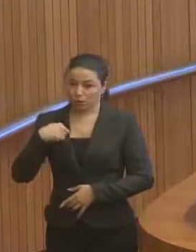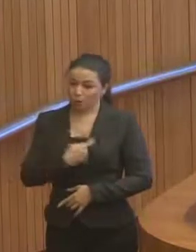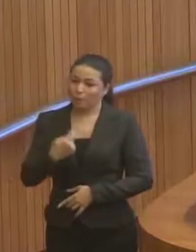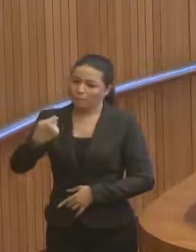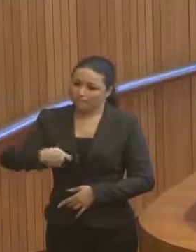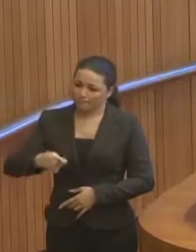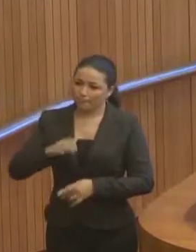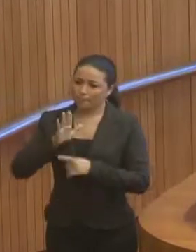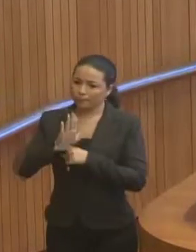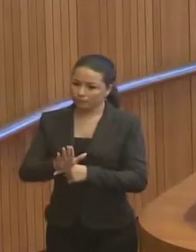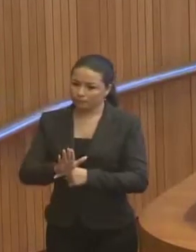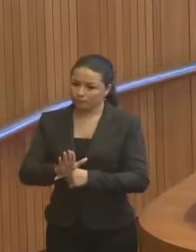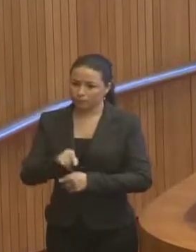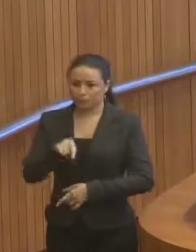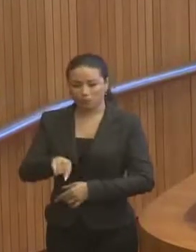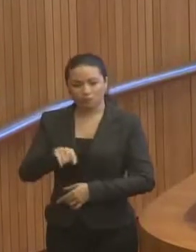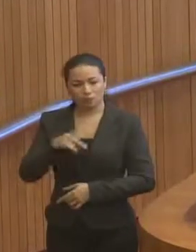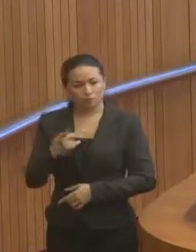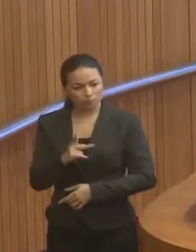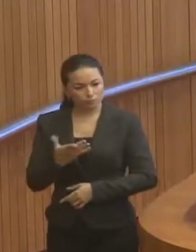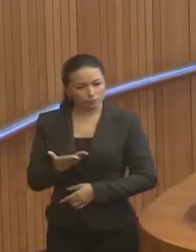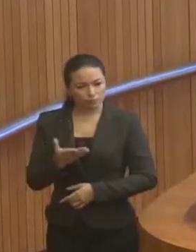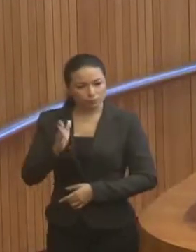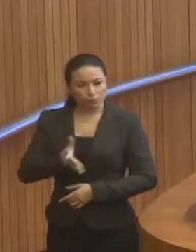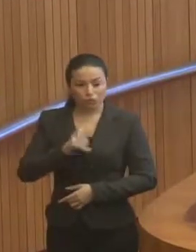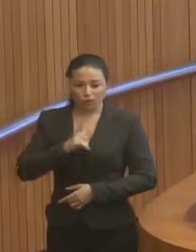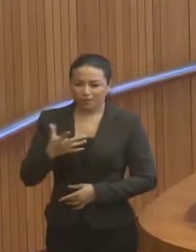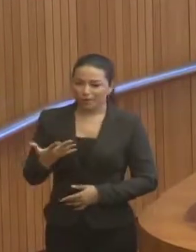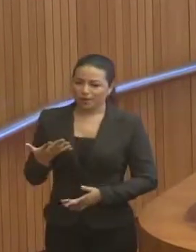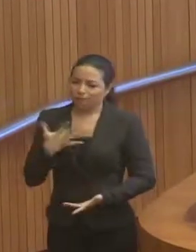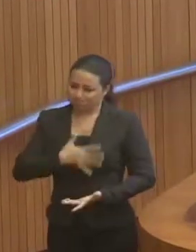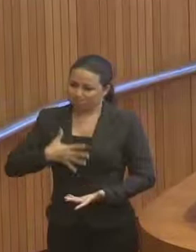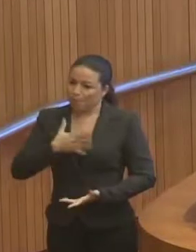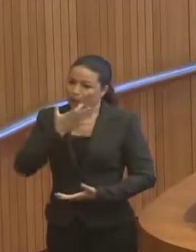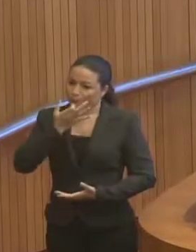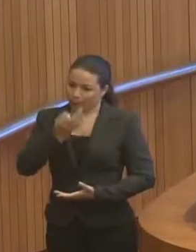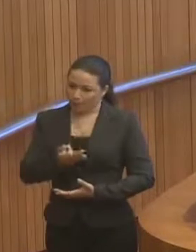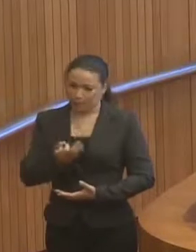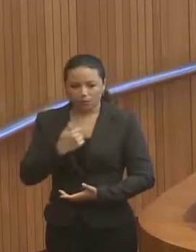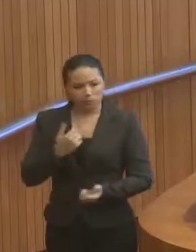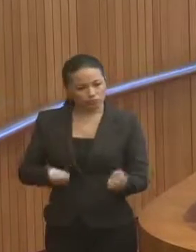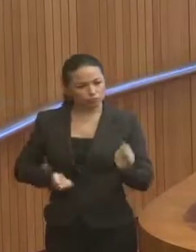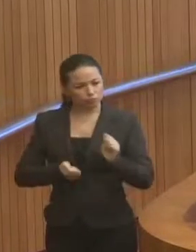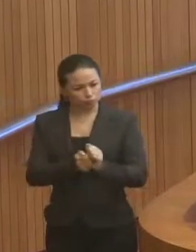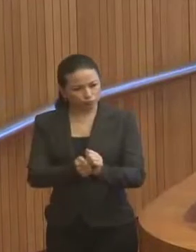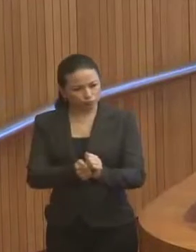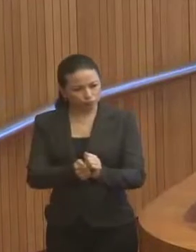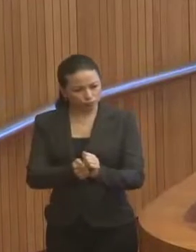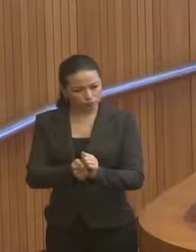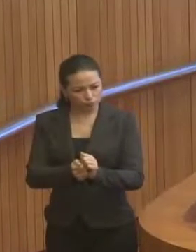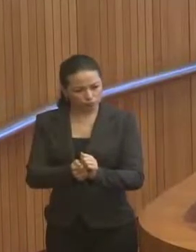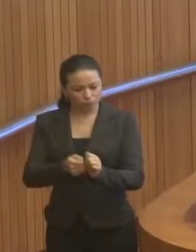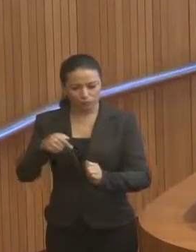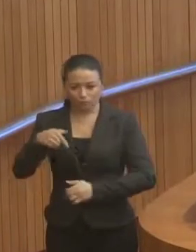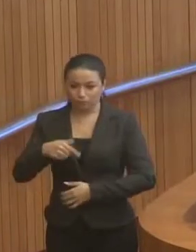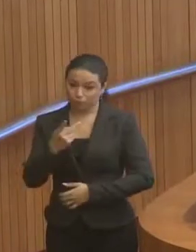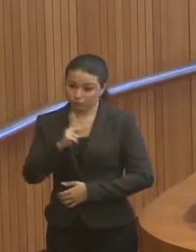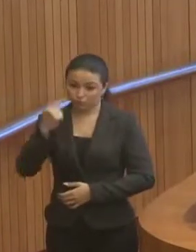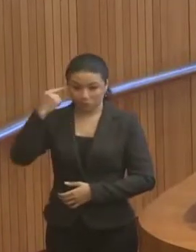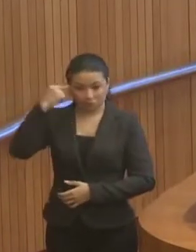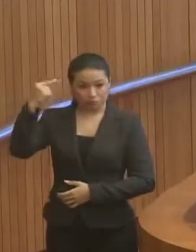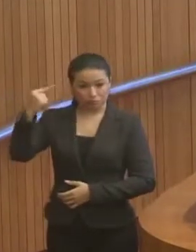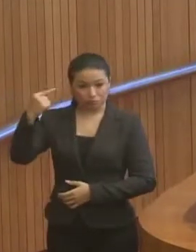devemos contribuir. E aí, Vossa Excelência foi muito feliz em propor, e eu me associo, me irmano aqui nessa vossa